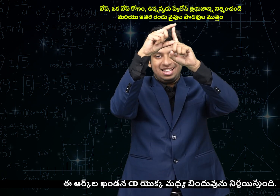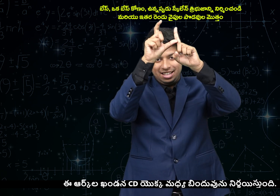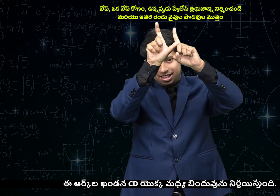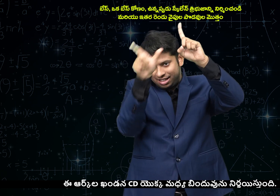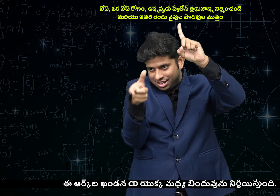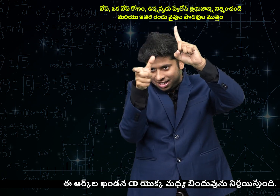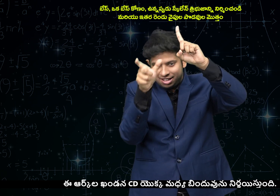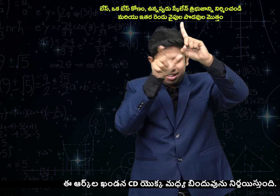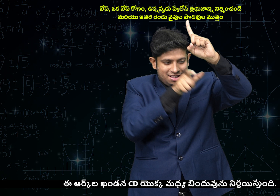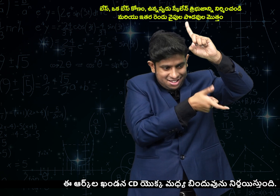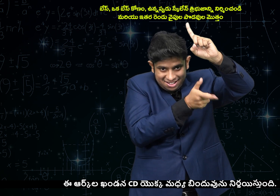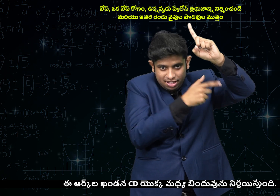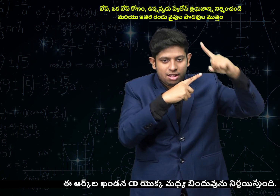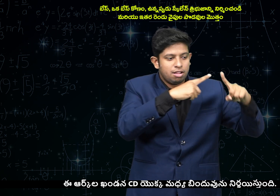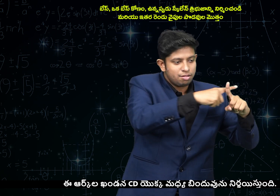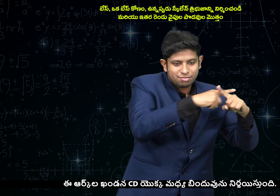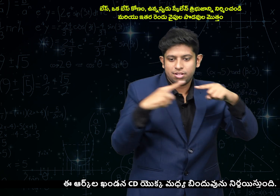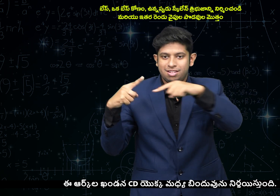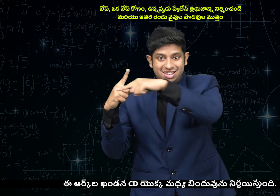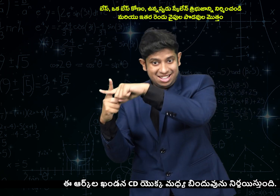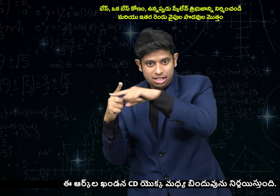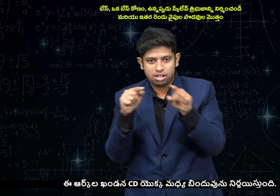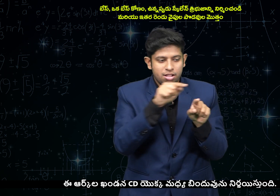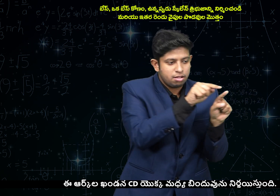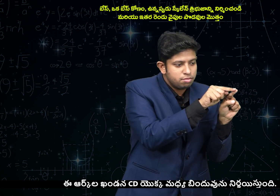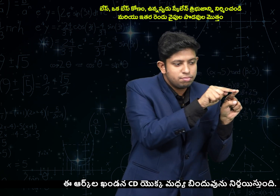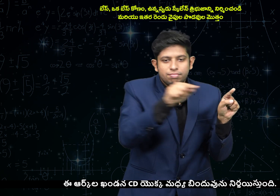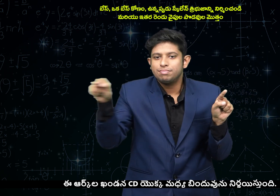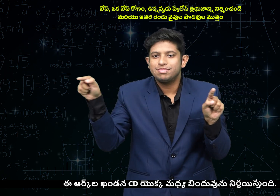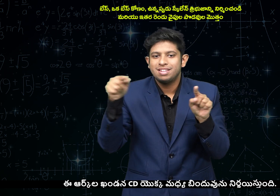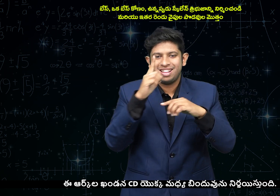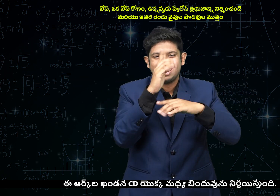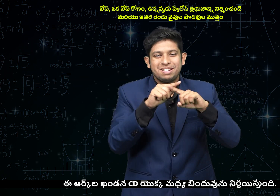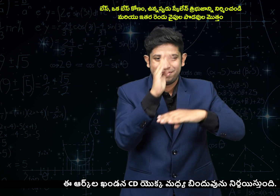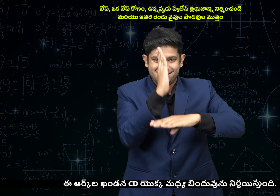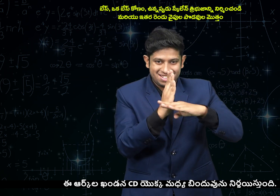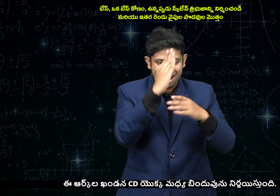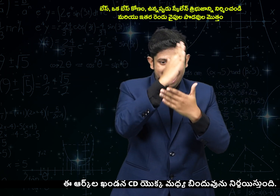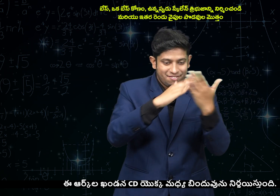ఆర్క్ల ఖండన CD యొక్క మధ్య బిందువును నిర్ణయిస్తుంది.